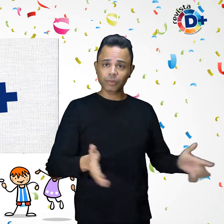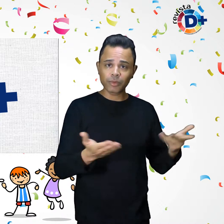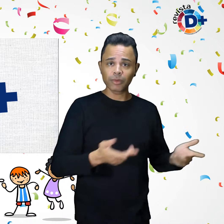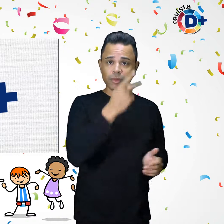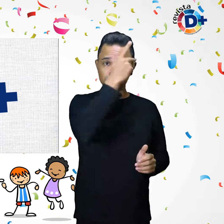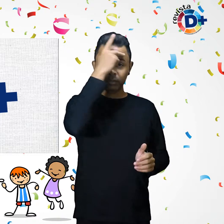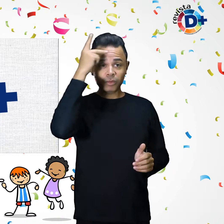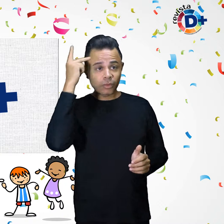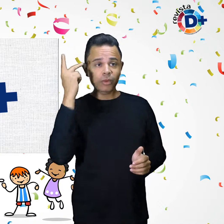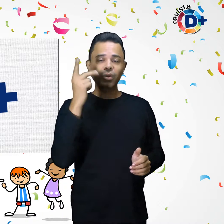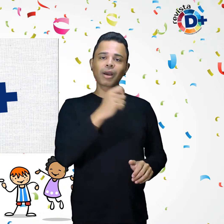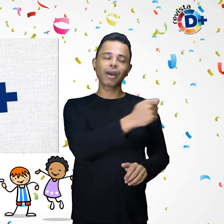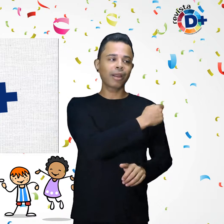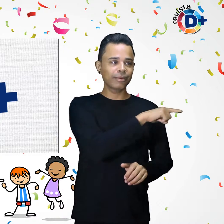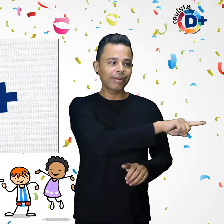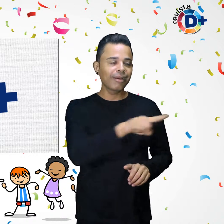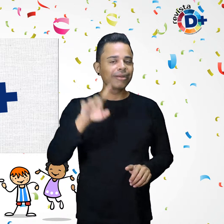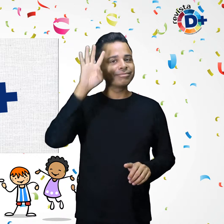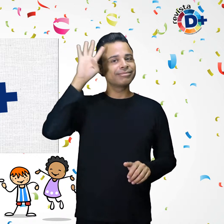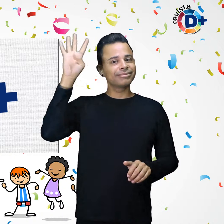os alunos a sonhar. Confira!